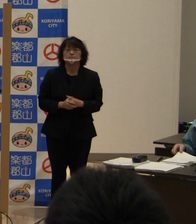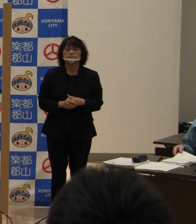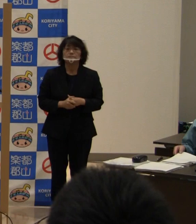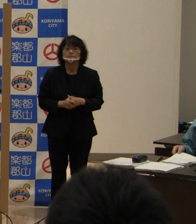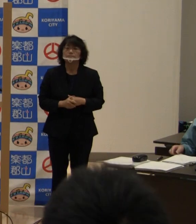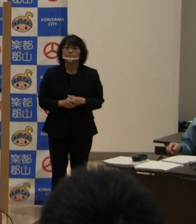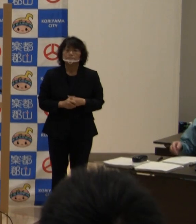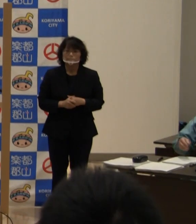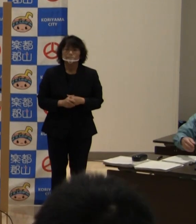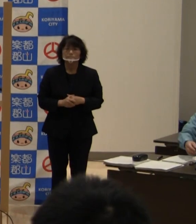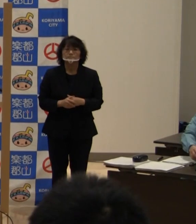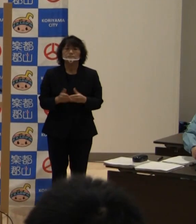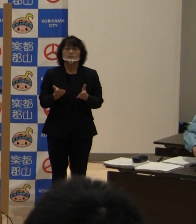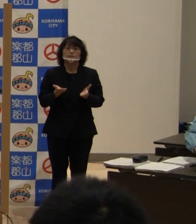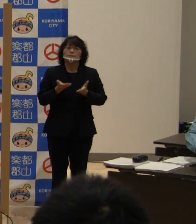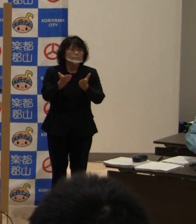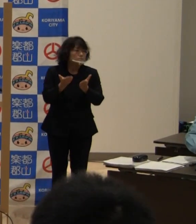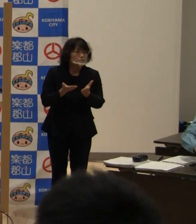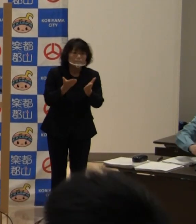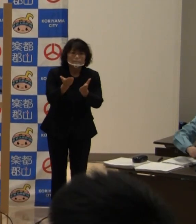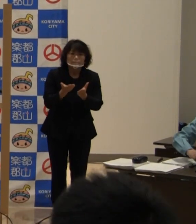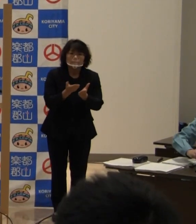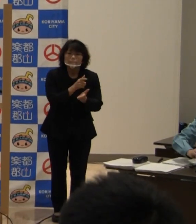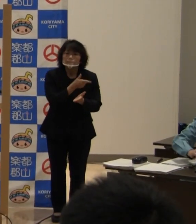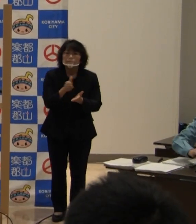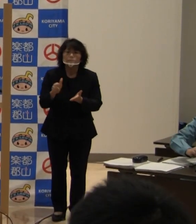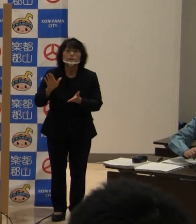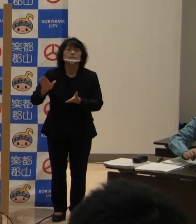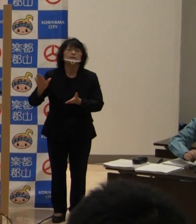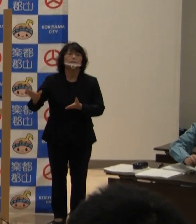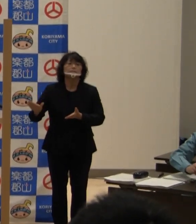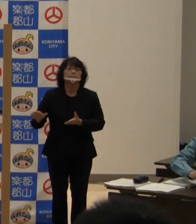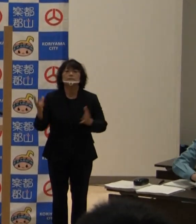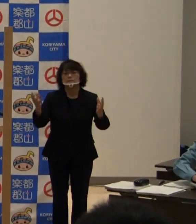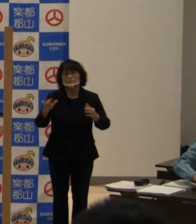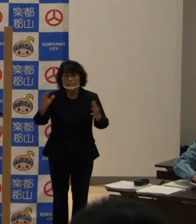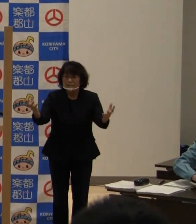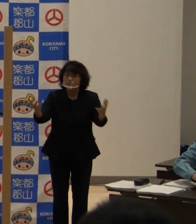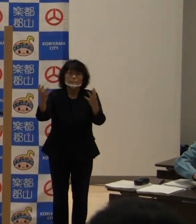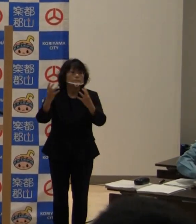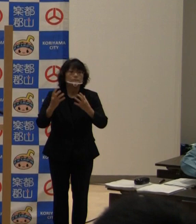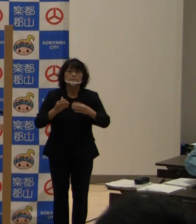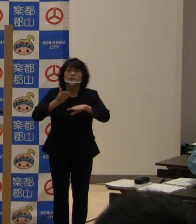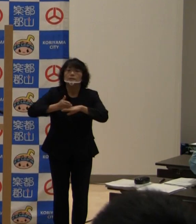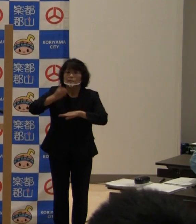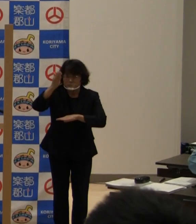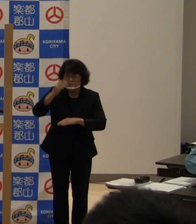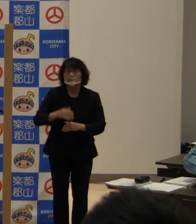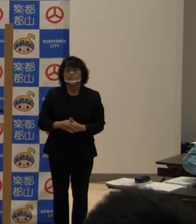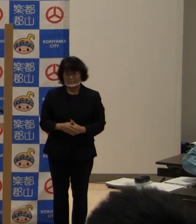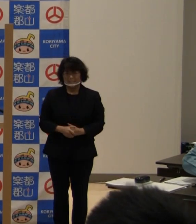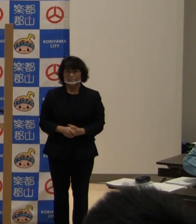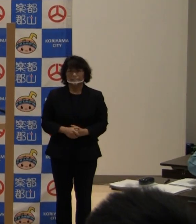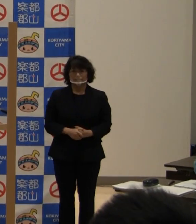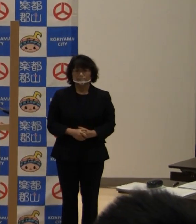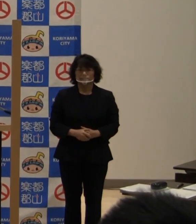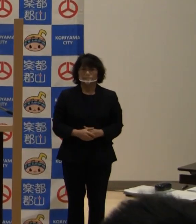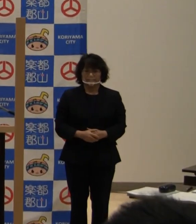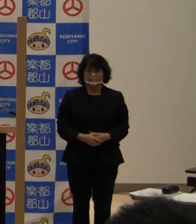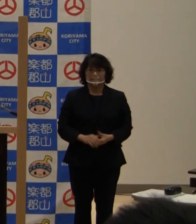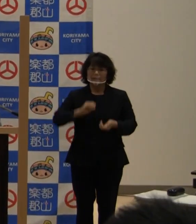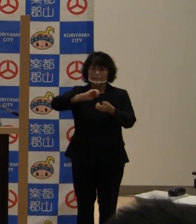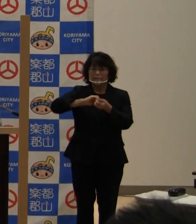かつ余震のお話もある中ご参集賜りまして誠にありがとうございます。記者会見定例